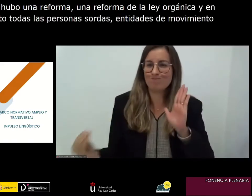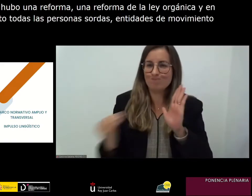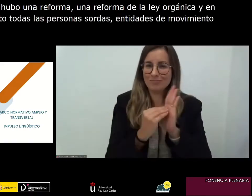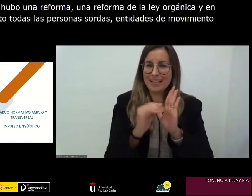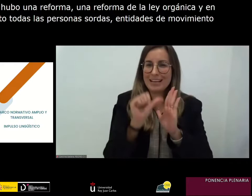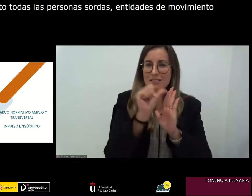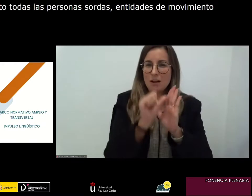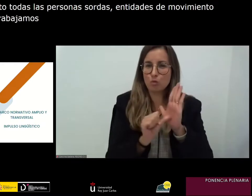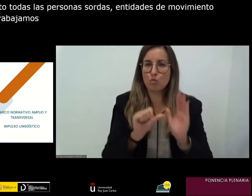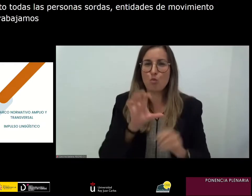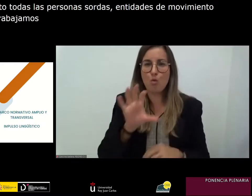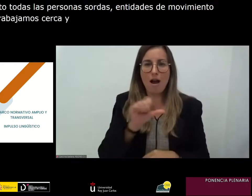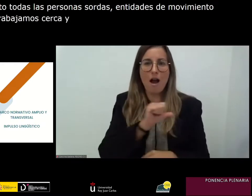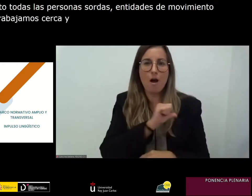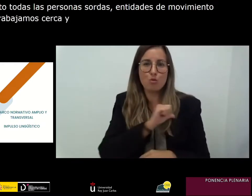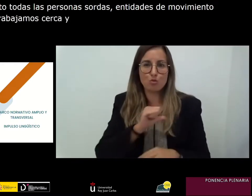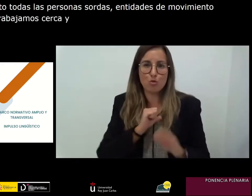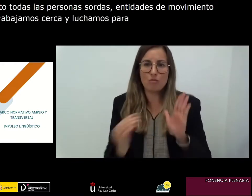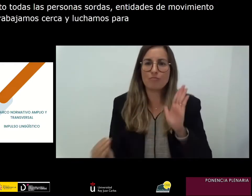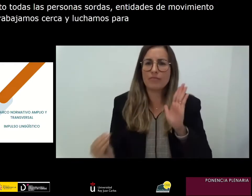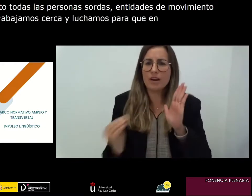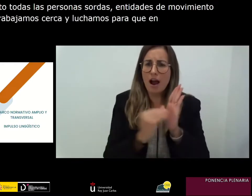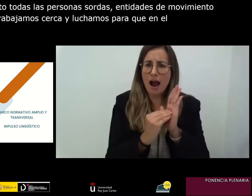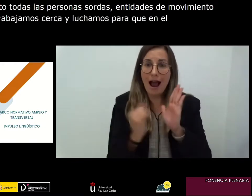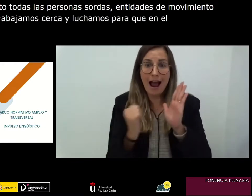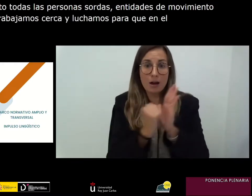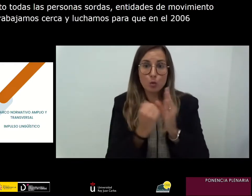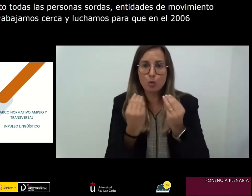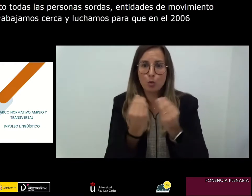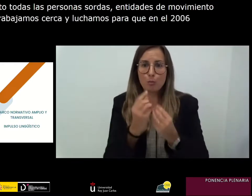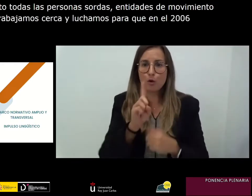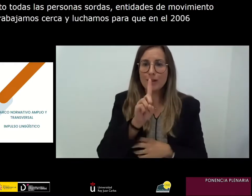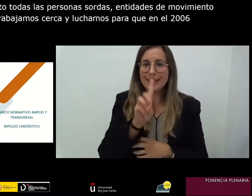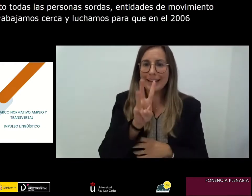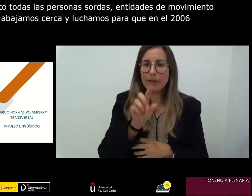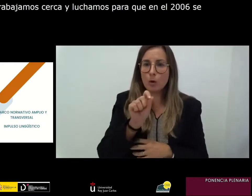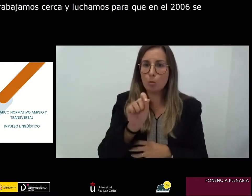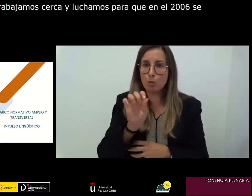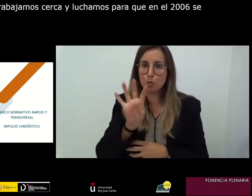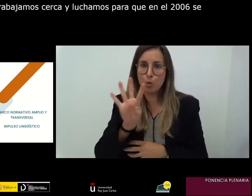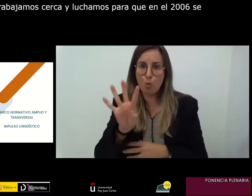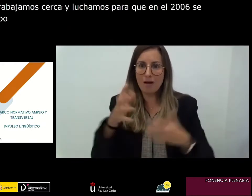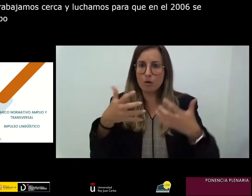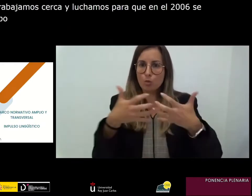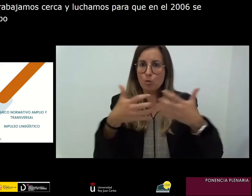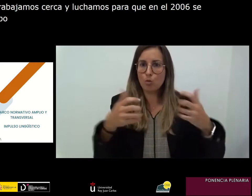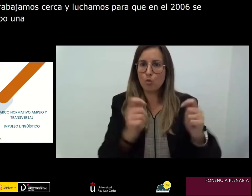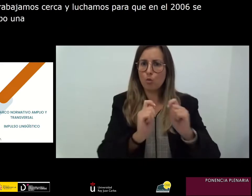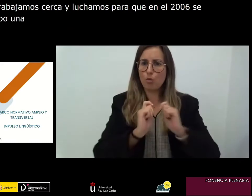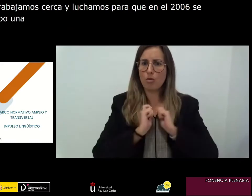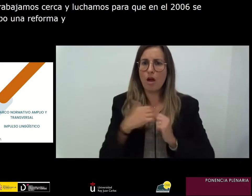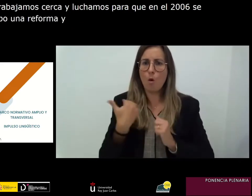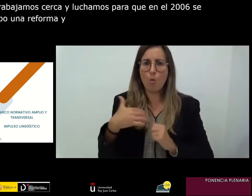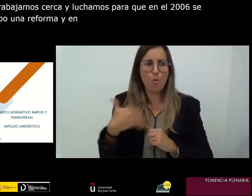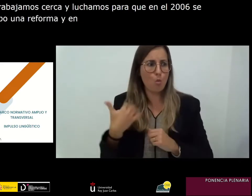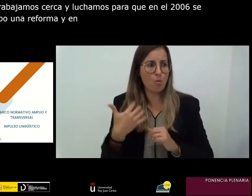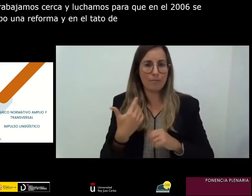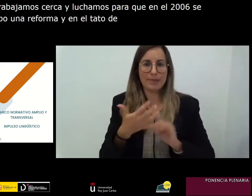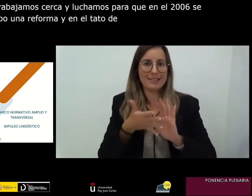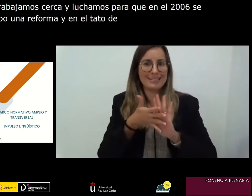2006 se llevara a cabo una reforma y que en el Estatuto de Autonomía se contemplara, en el artículo 13.4 en